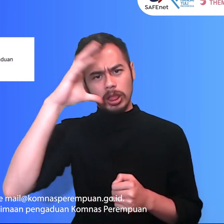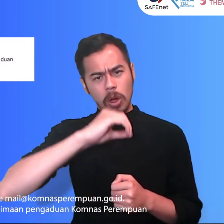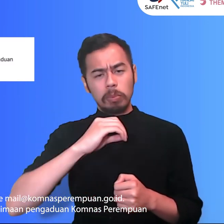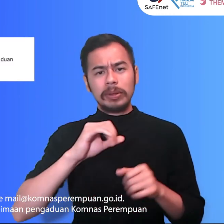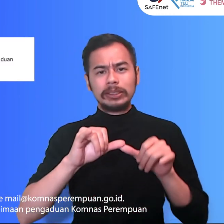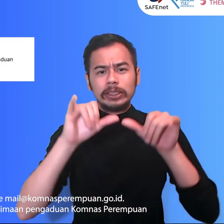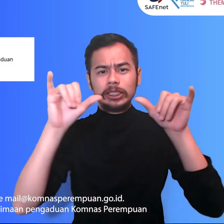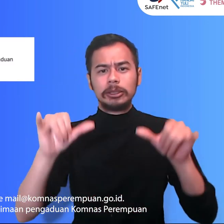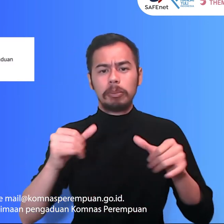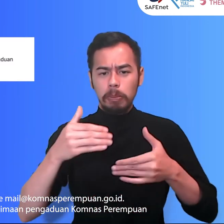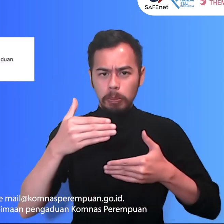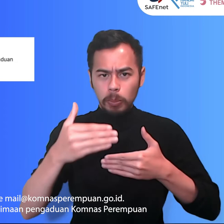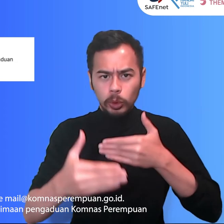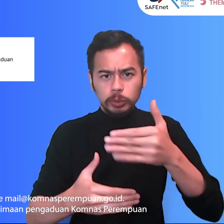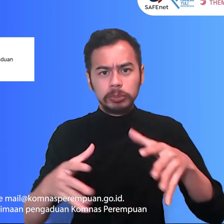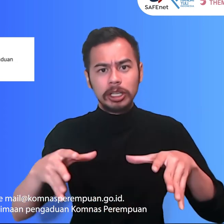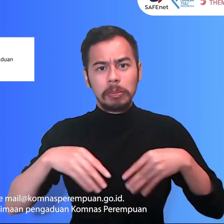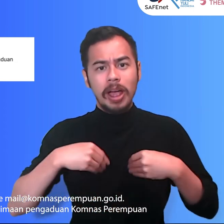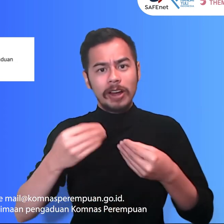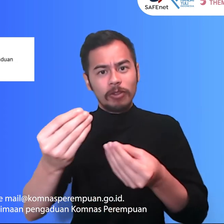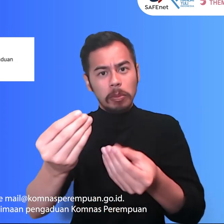Hai atom melalui surel ke